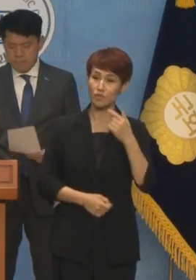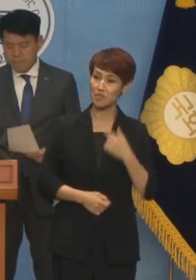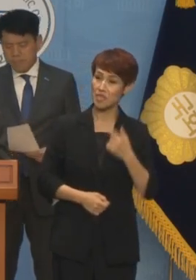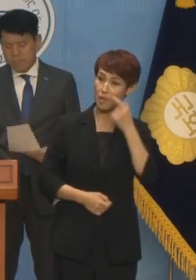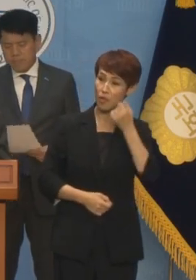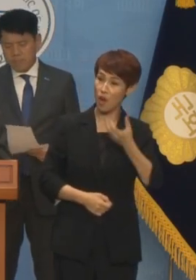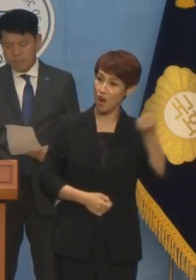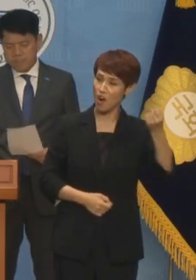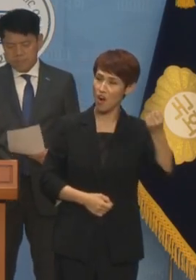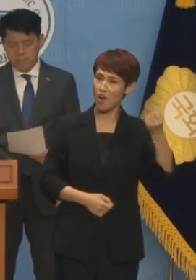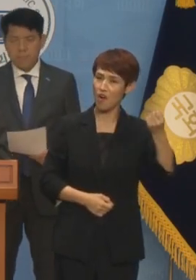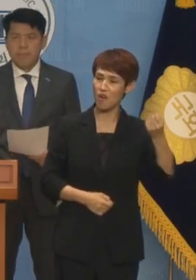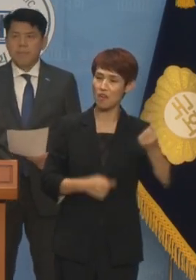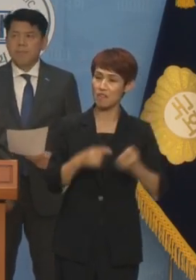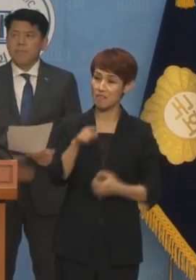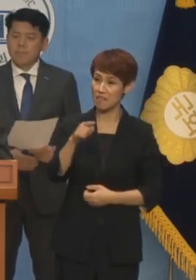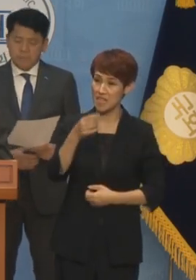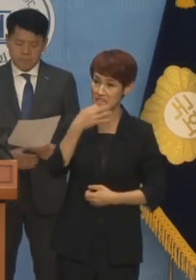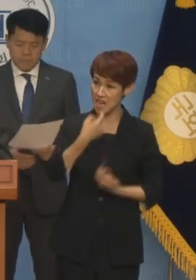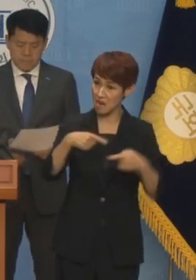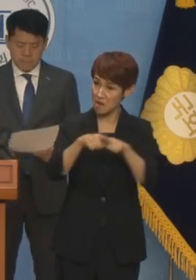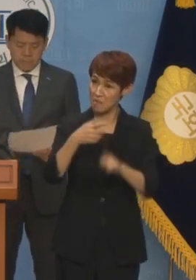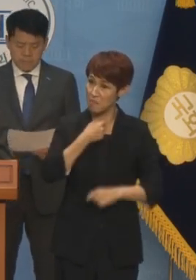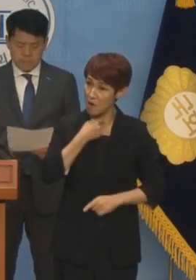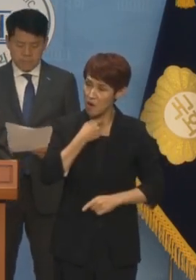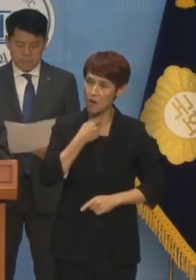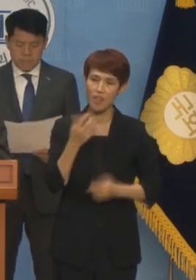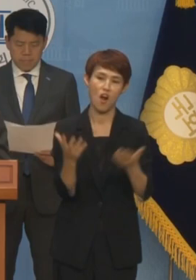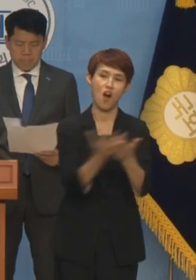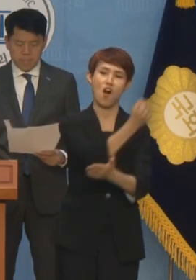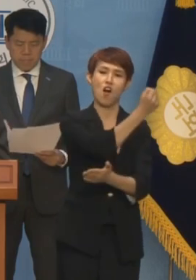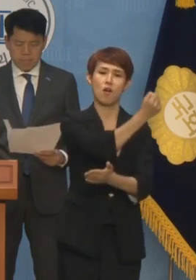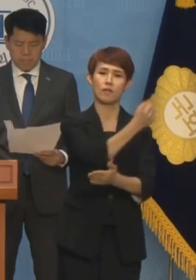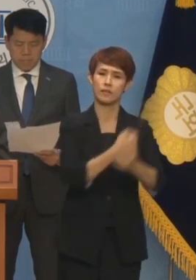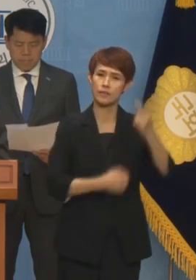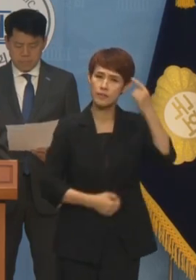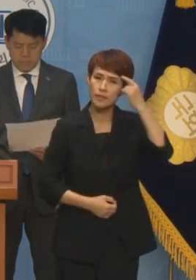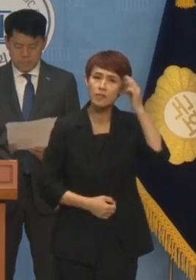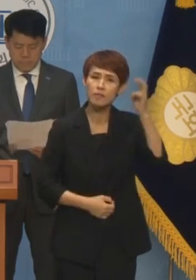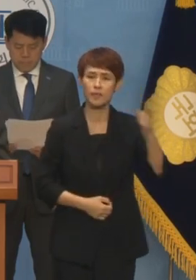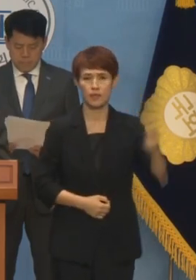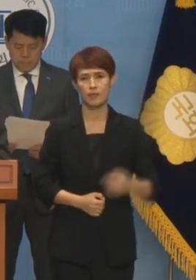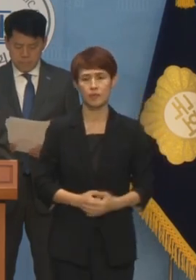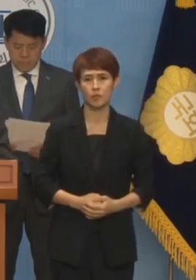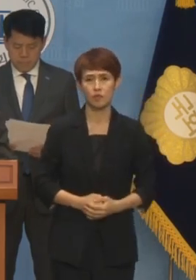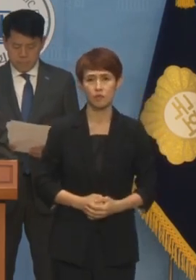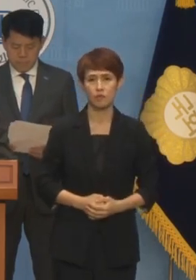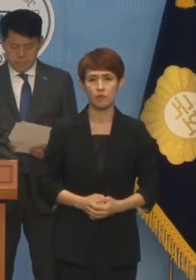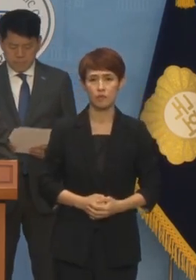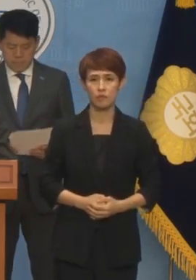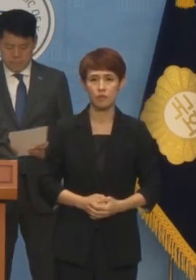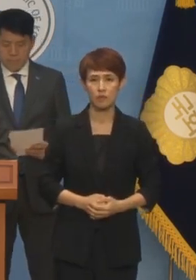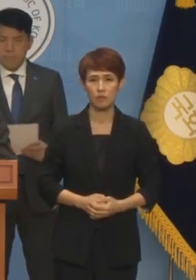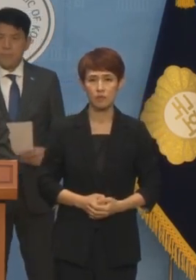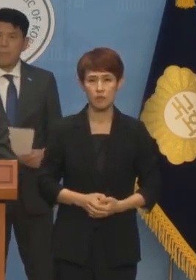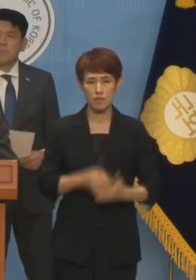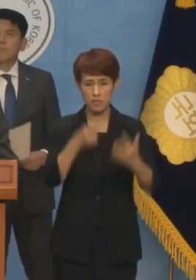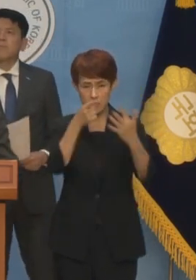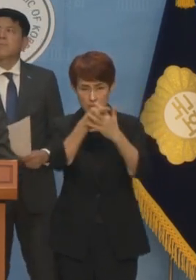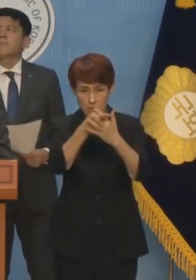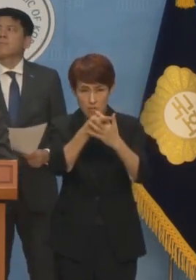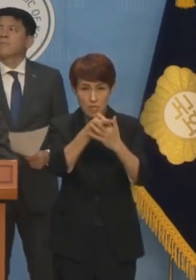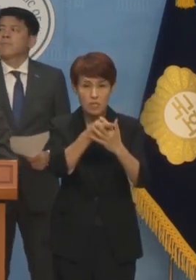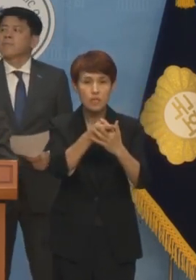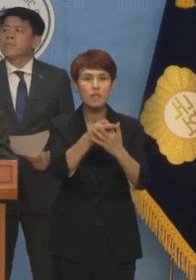당신들이 이익을 공유해야겠다니 당신들 이익도 우리 거라고 생각하지 않을까요? 그 민낯을 볼 수 있는 일이